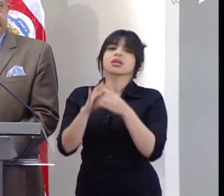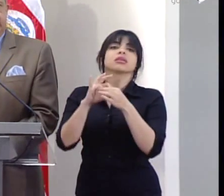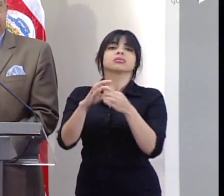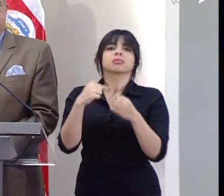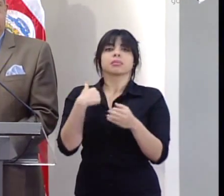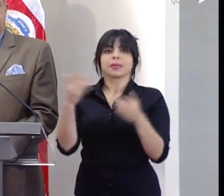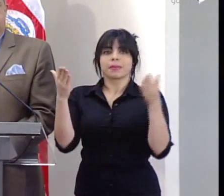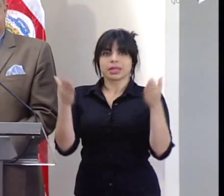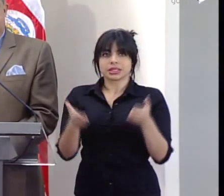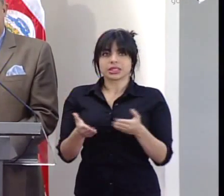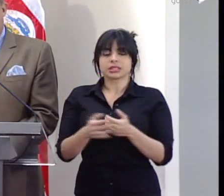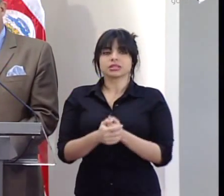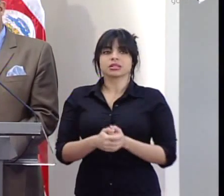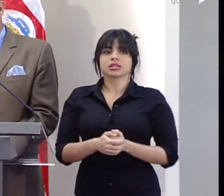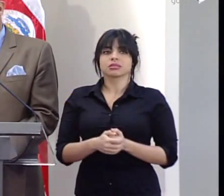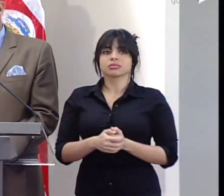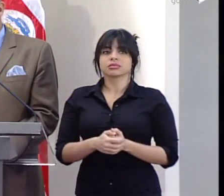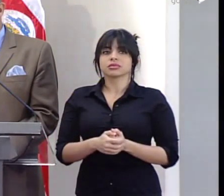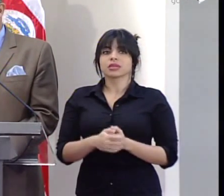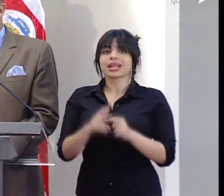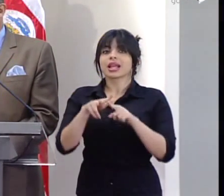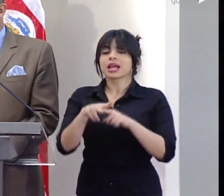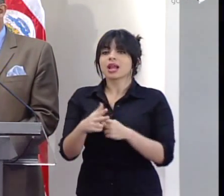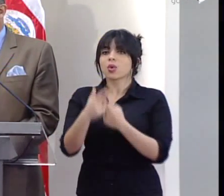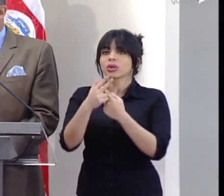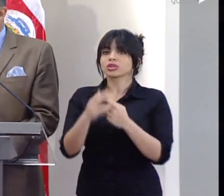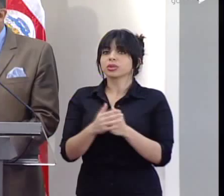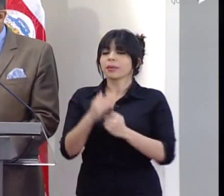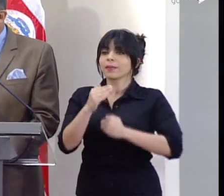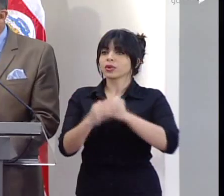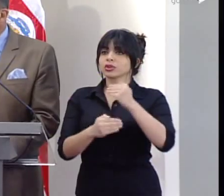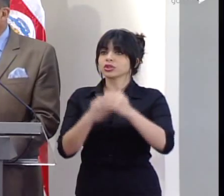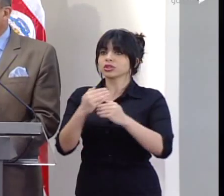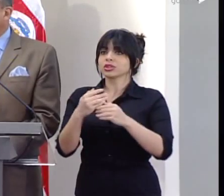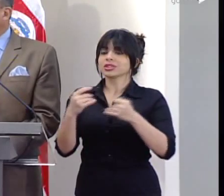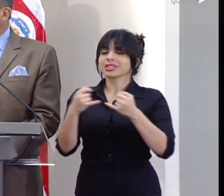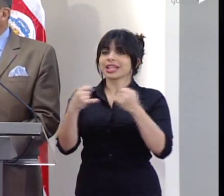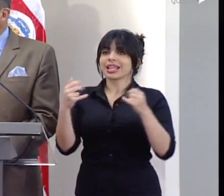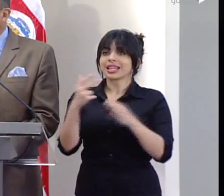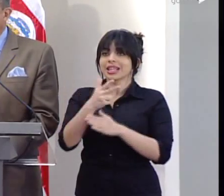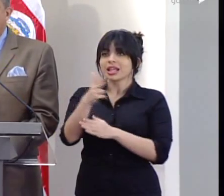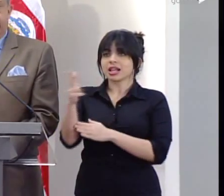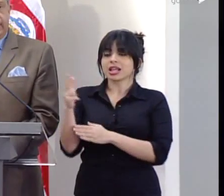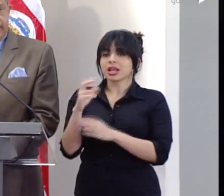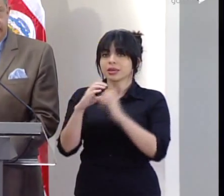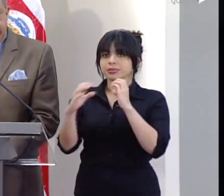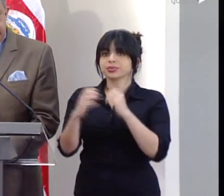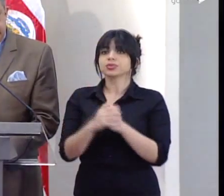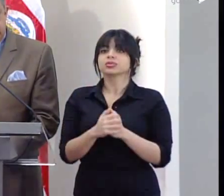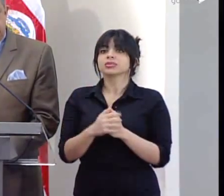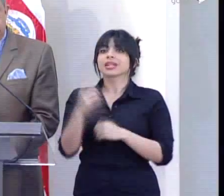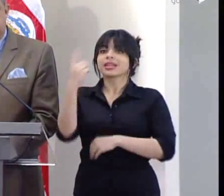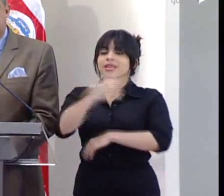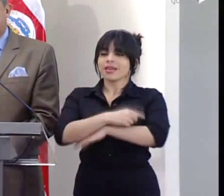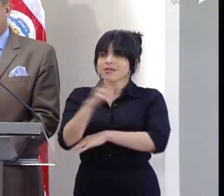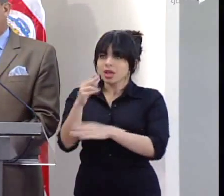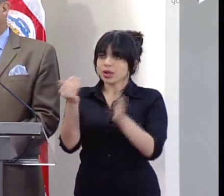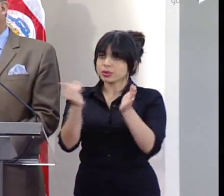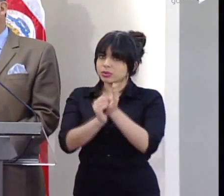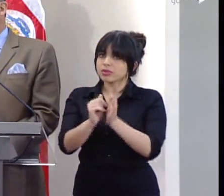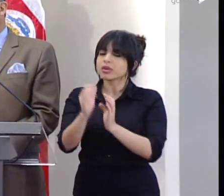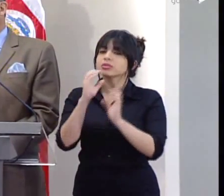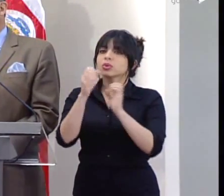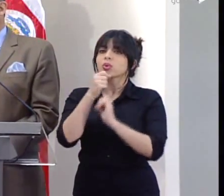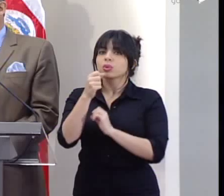mi presencia en la inauguración de los procesos de interlíneas, así fue consignado el día viernes en los medios de